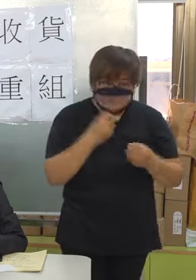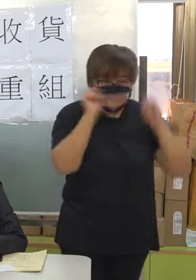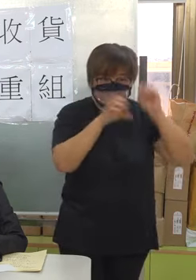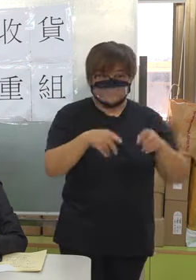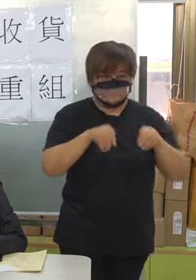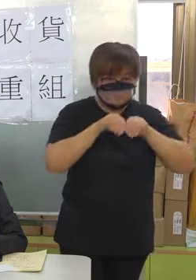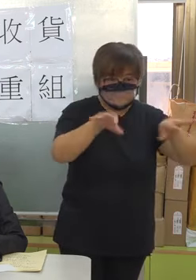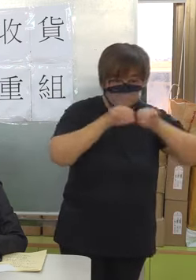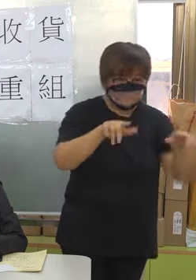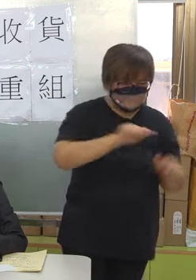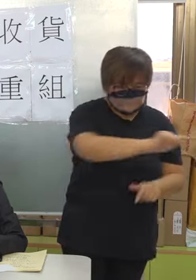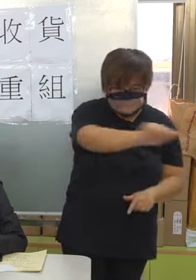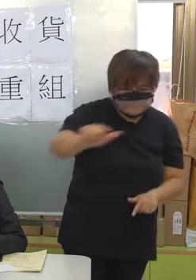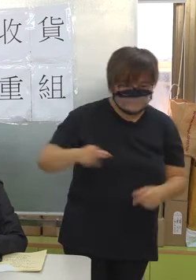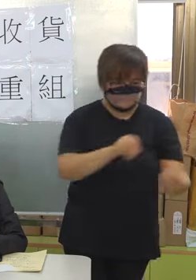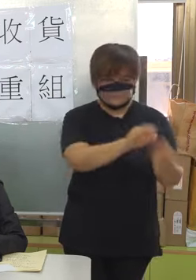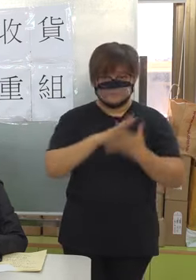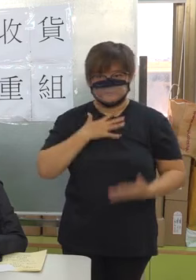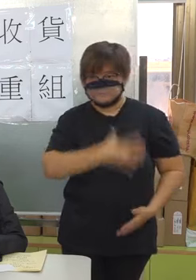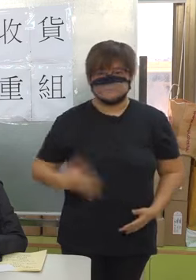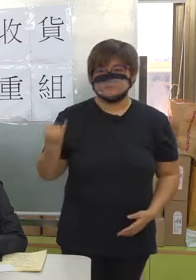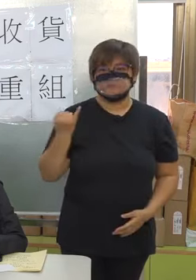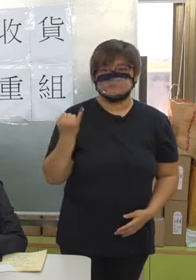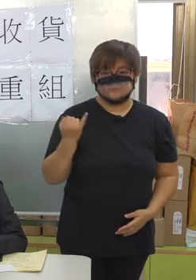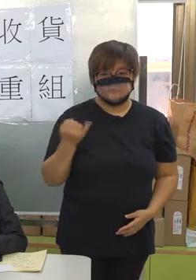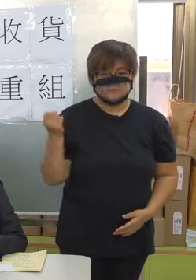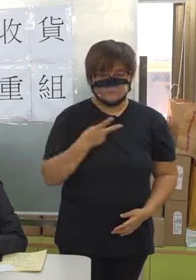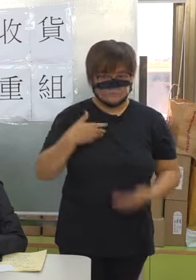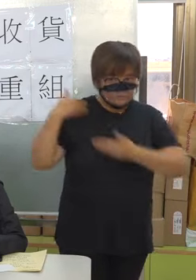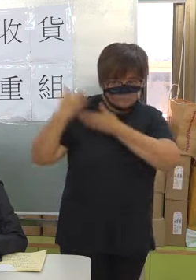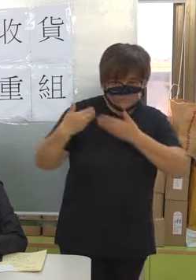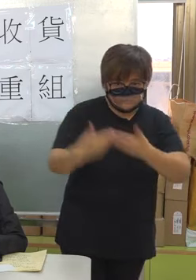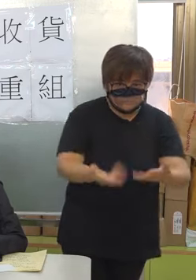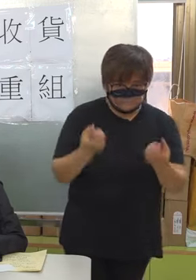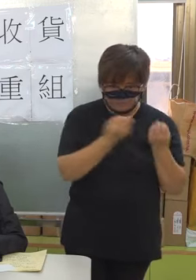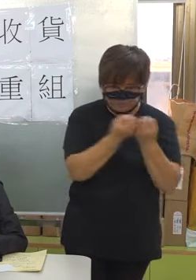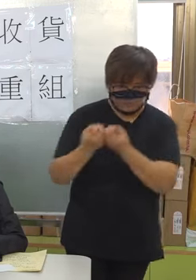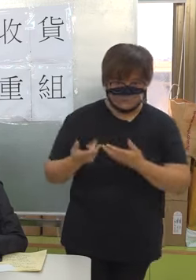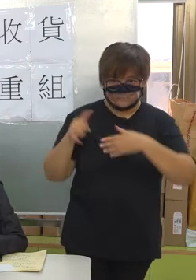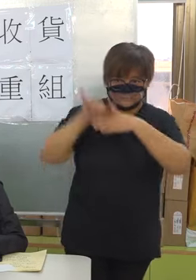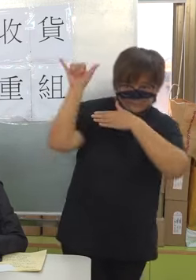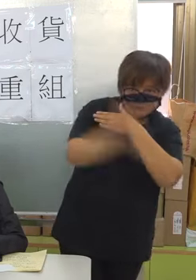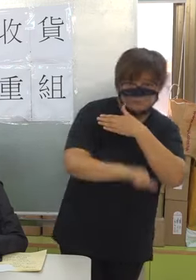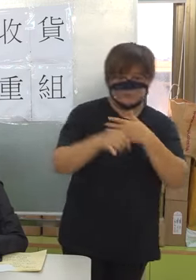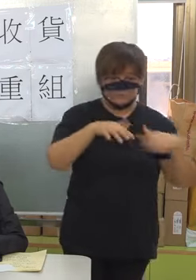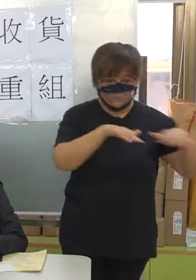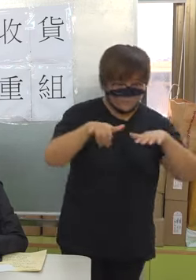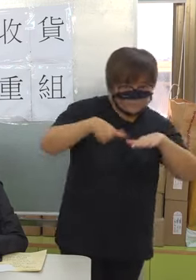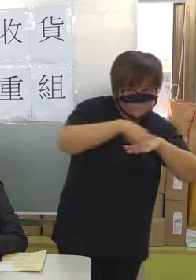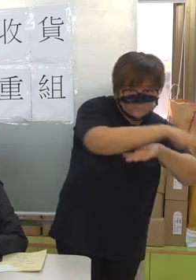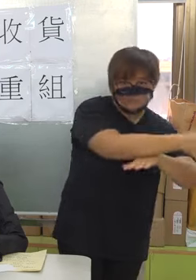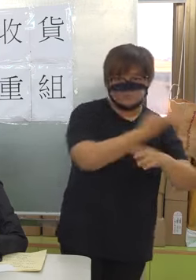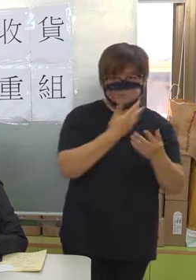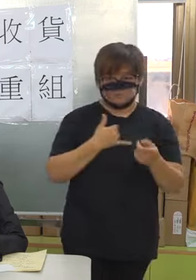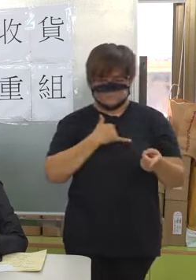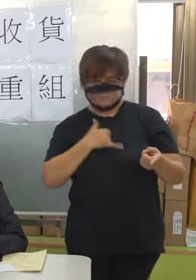奇自殺案件等的問題，亦都需要向公眾一一解答。第三點是中港關係和一國兩制的